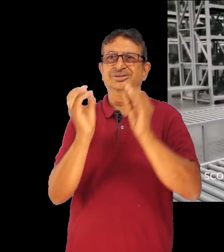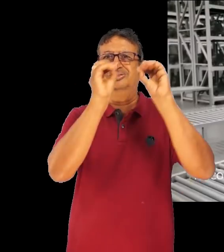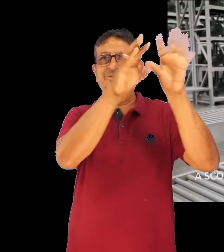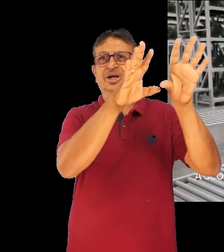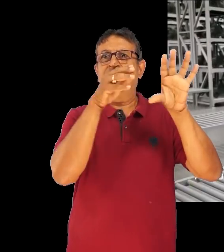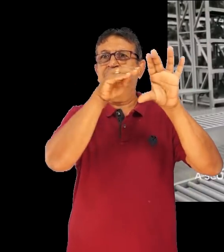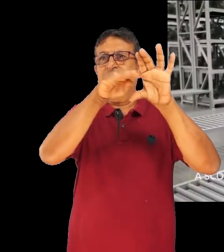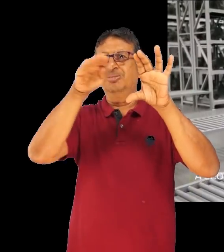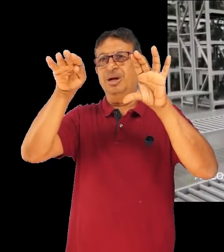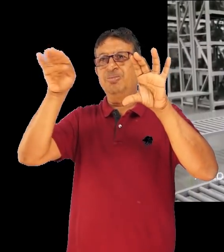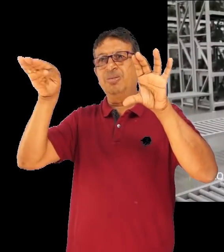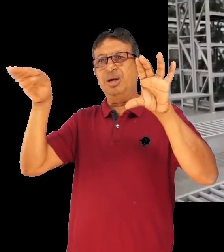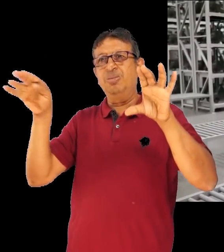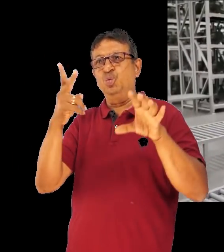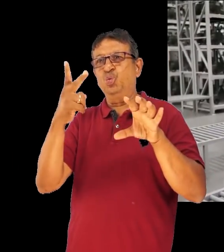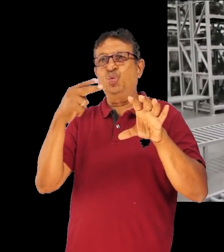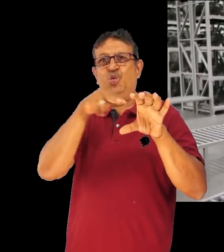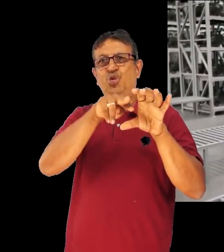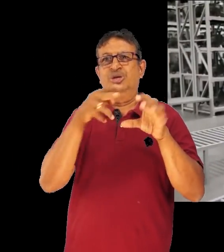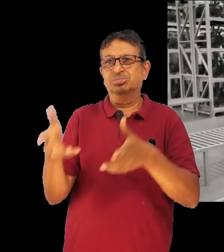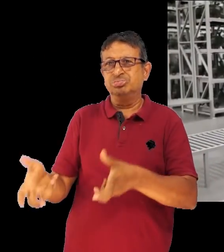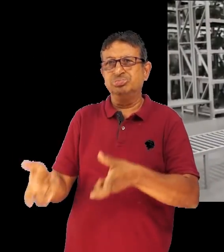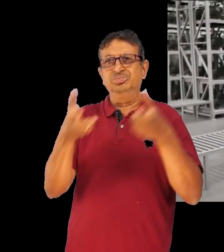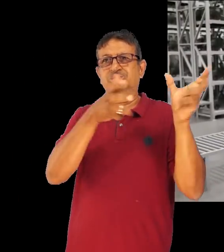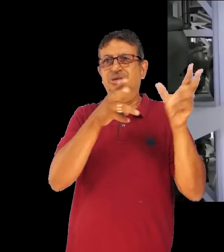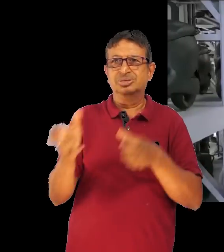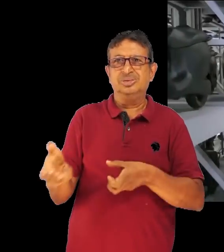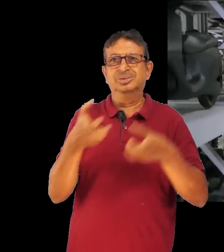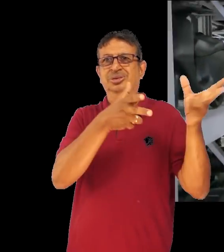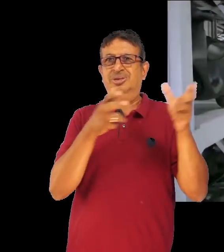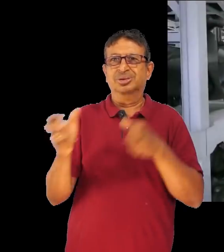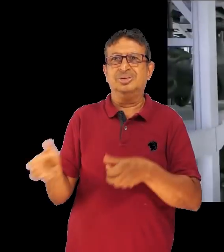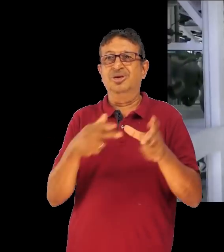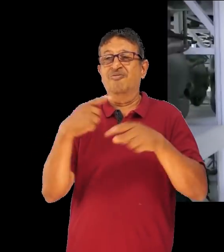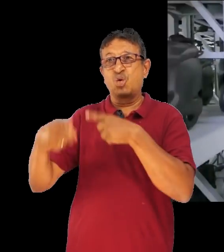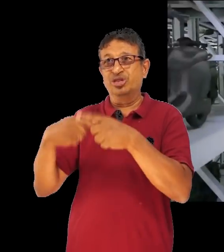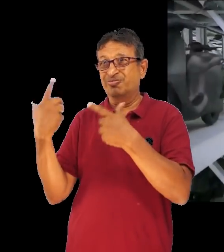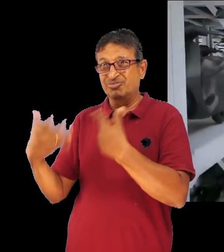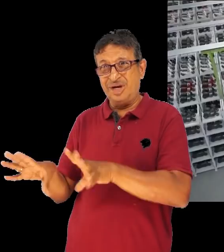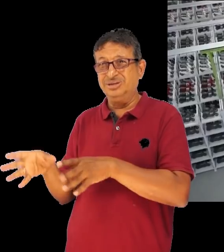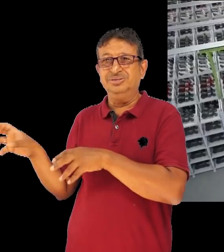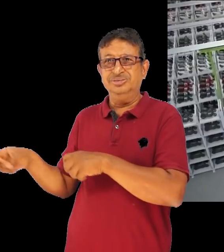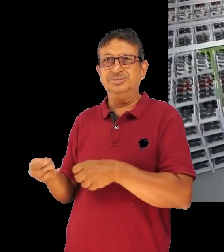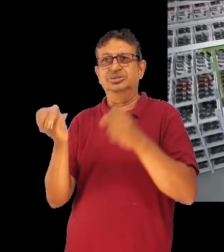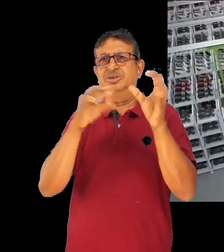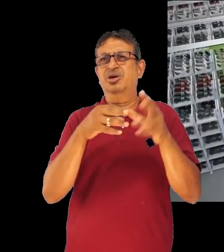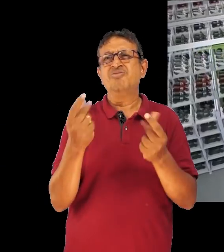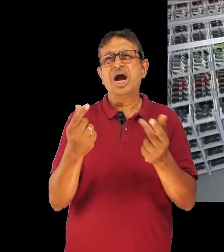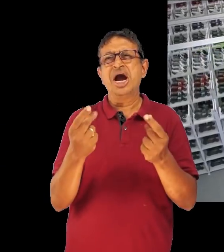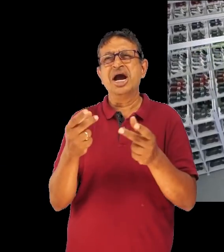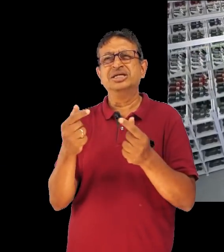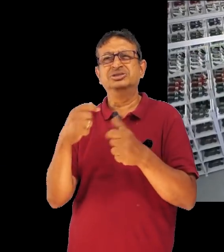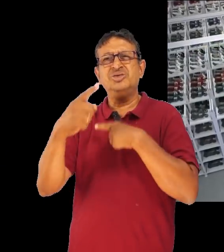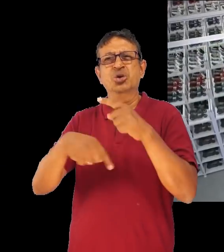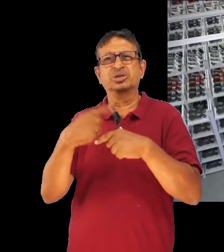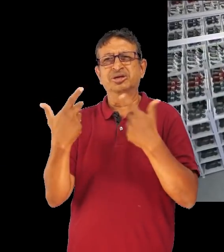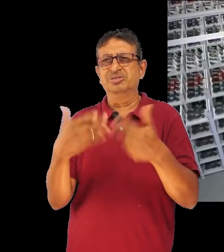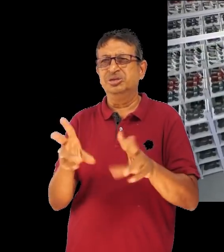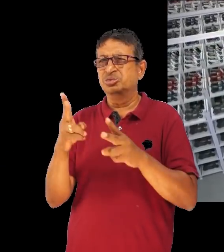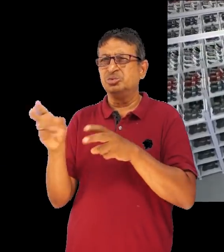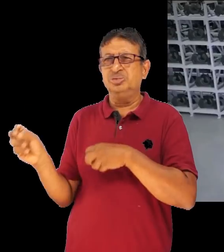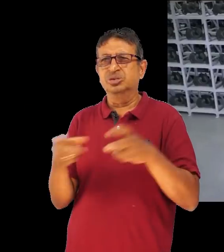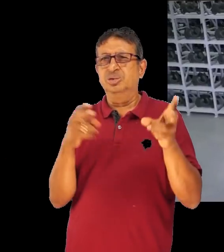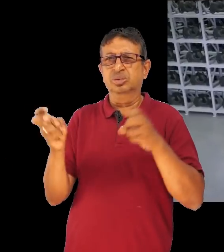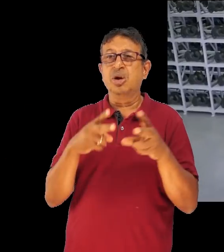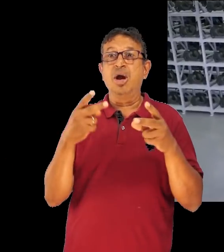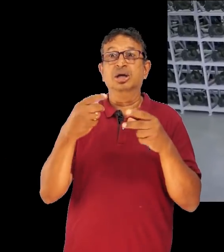होगी 20 लाख स्कूटर्स पर ईयर की, लेकिन एक बार पूरी तरह से फुल्ली फ्लेज ऑपरेशनल शुरू हो जाने के बाद यहाँ पर